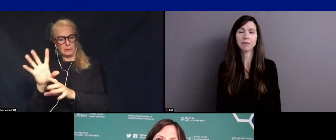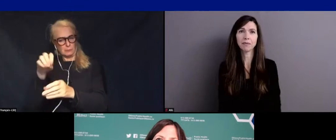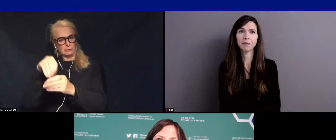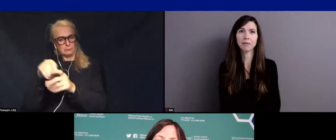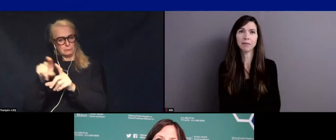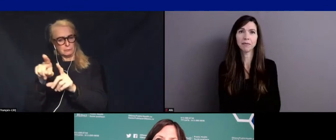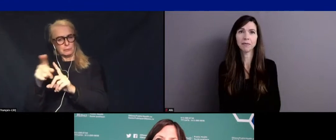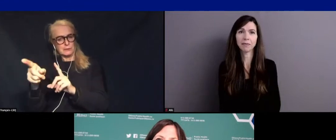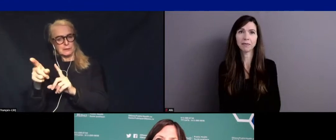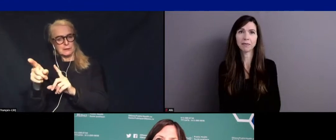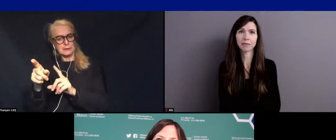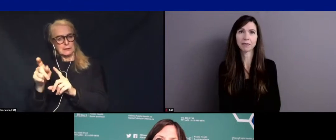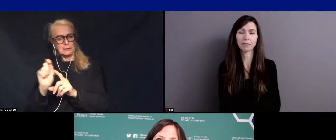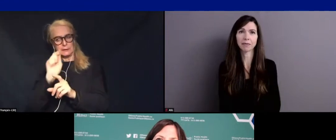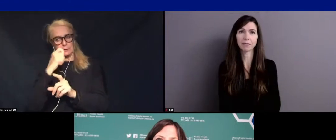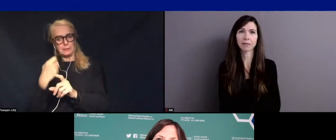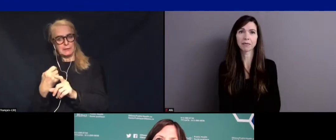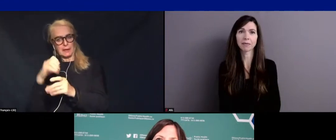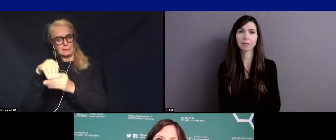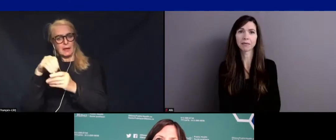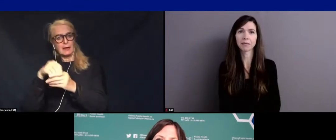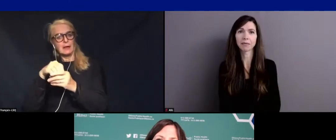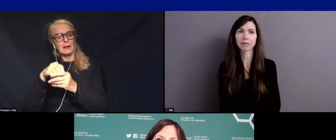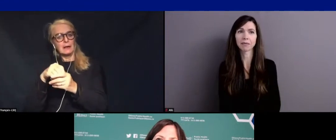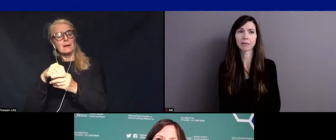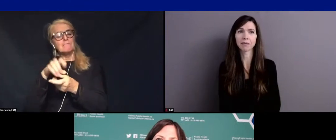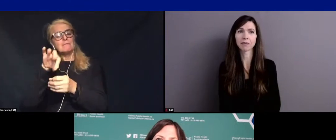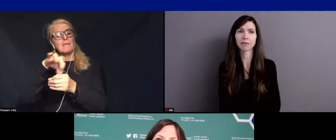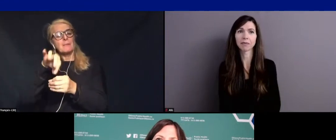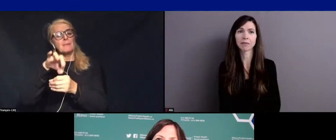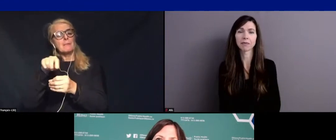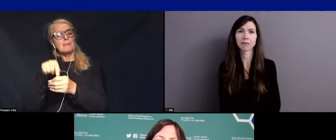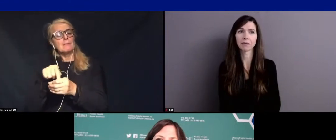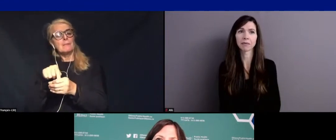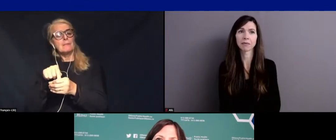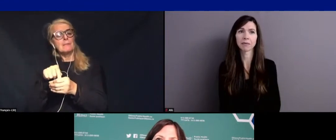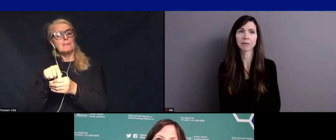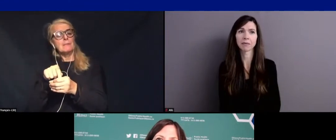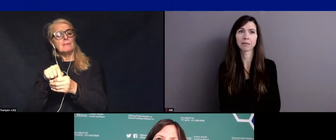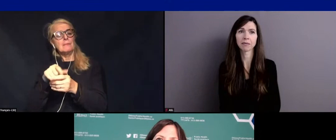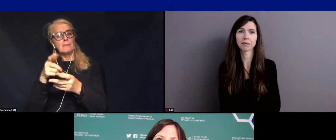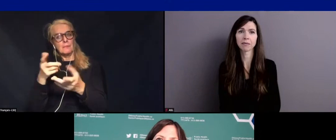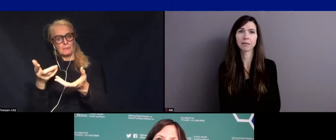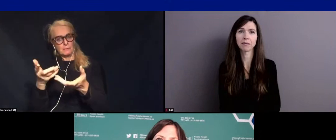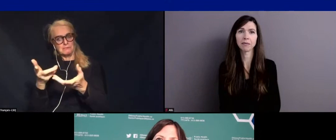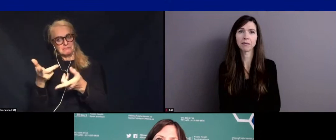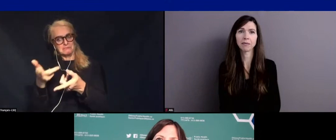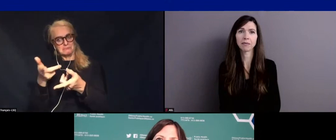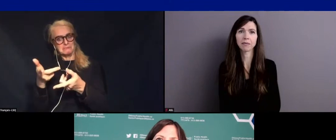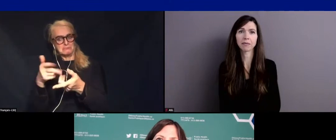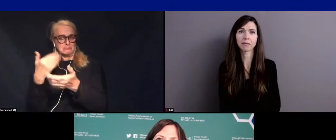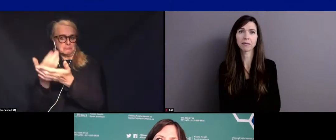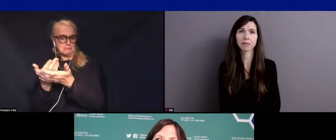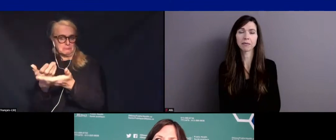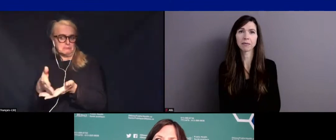le dépistage qui est réalisé dans les pharmacies? Et si oui, est-ce que c'est un facteur aussi qui contribue